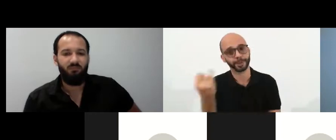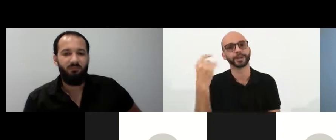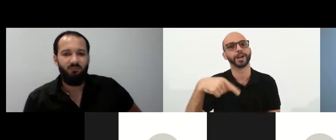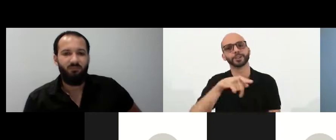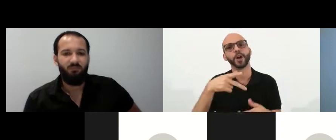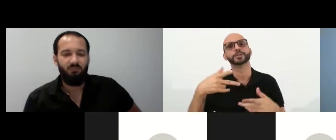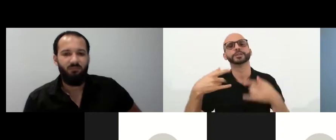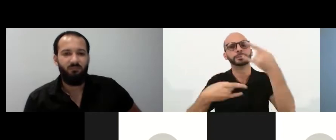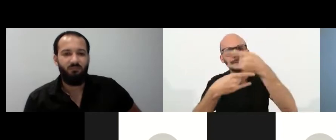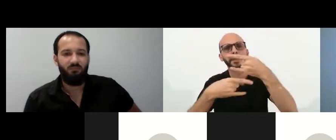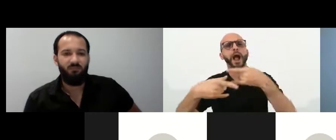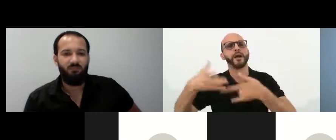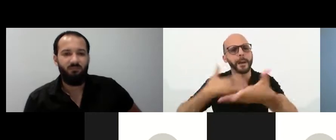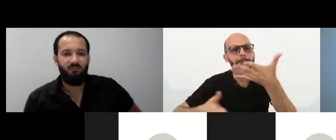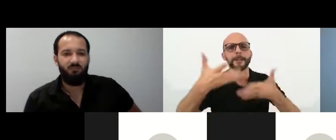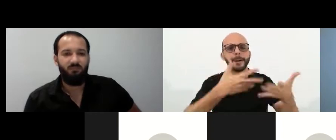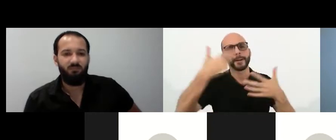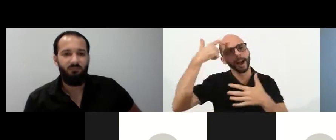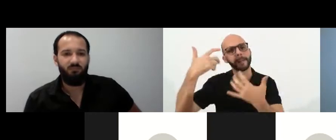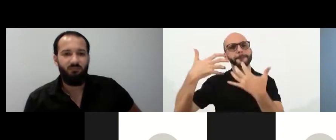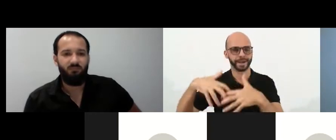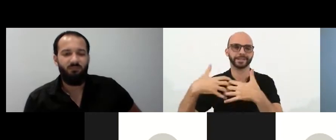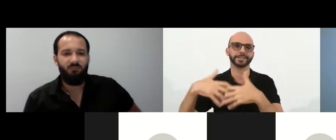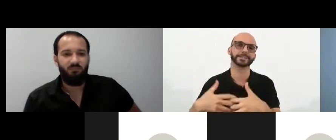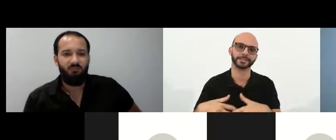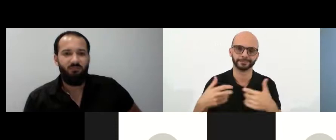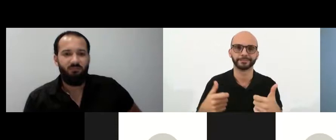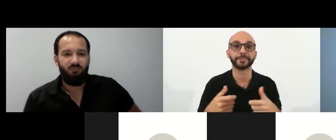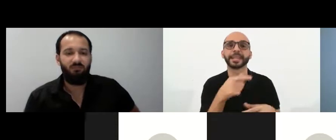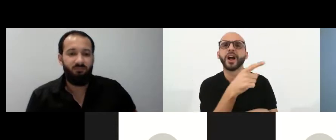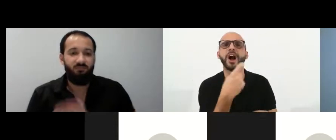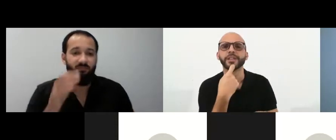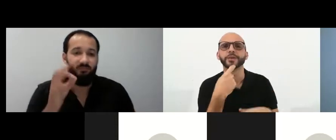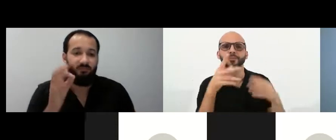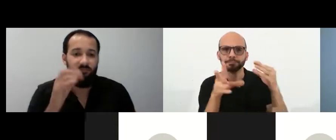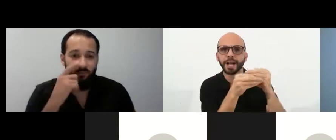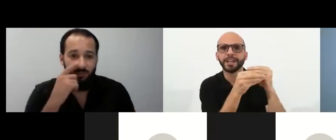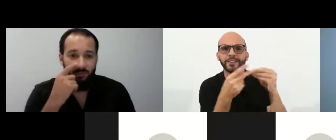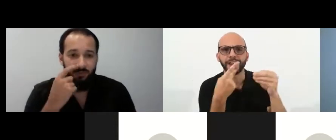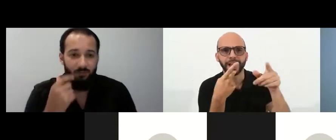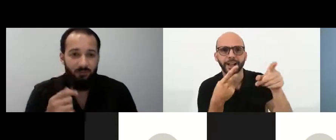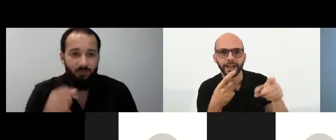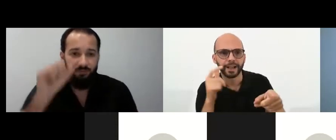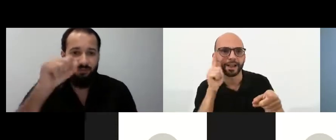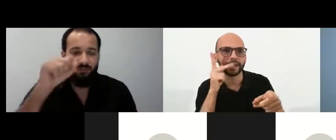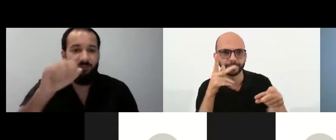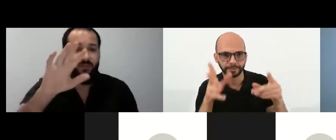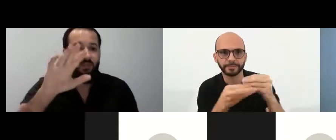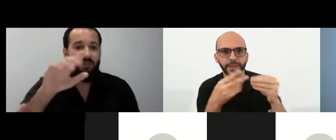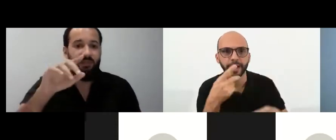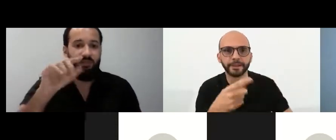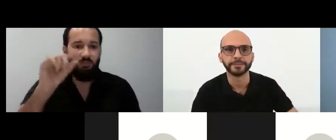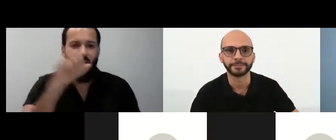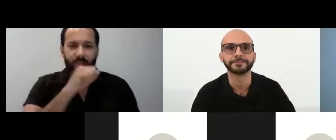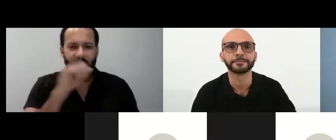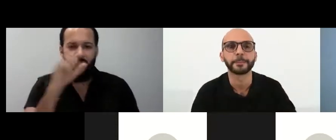positivo, o lado negativo. E isso é importante. A live ela vem para a gente poder compartilhar. O Rodrigo quer